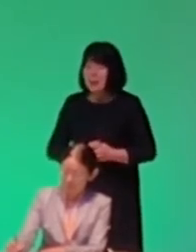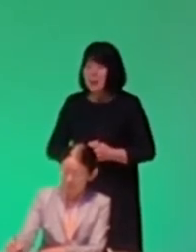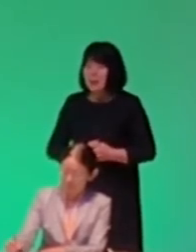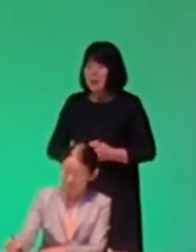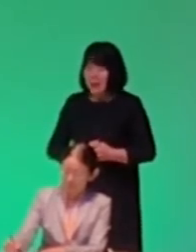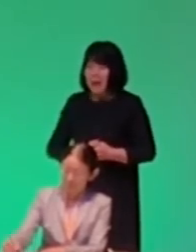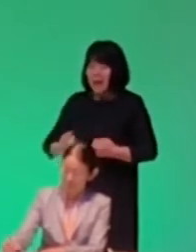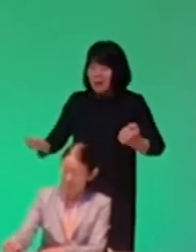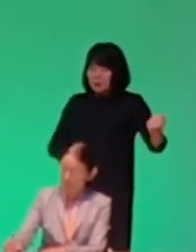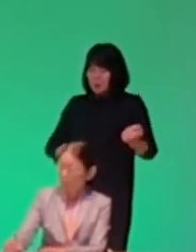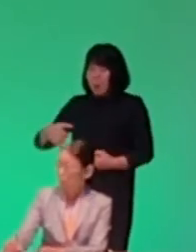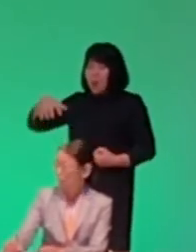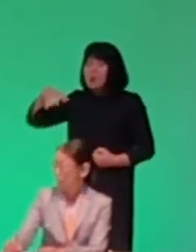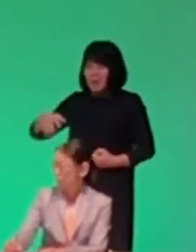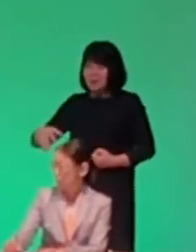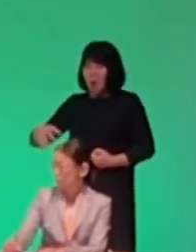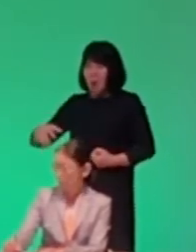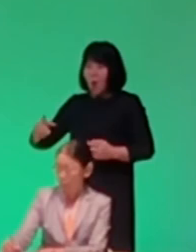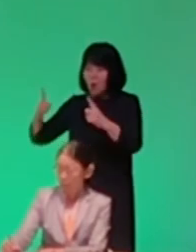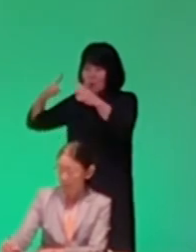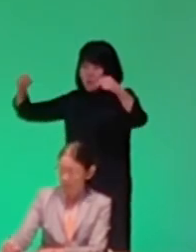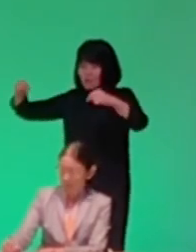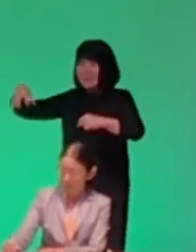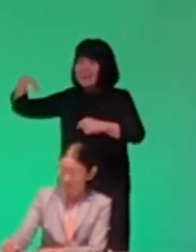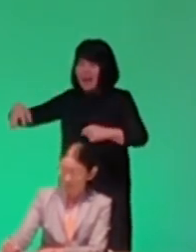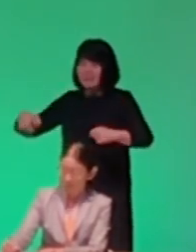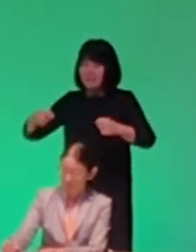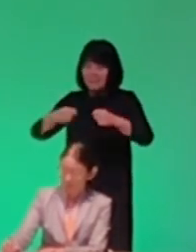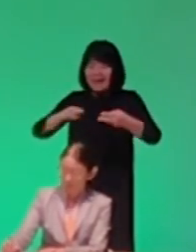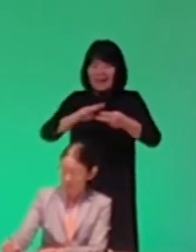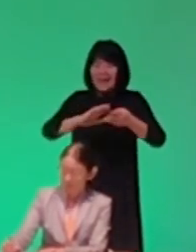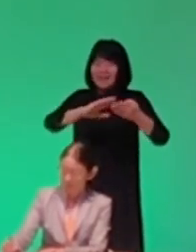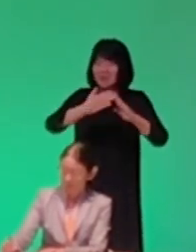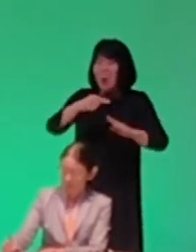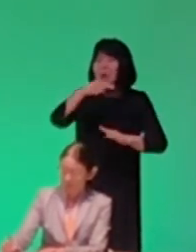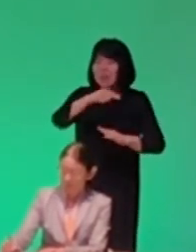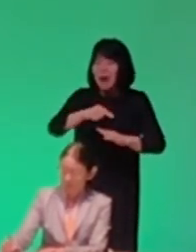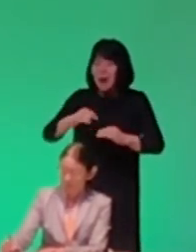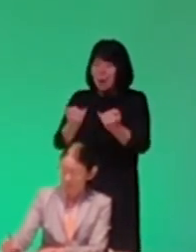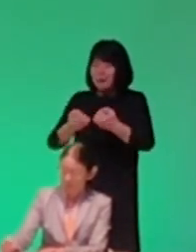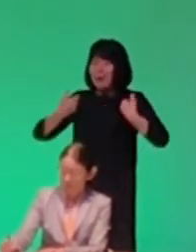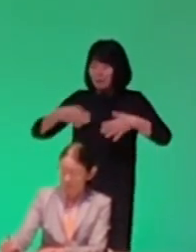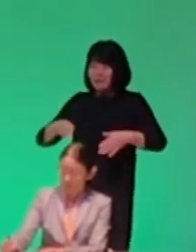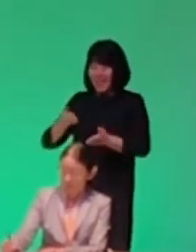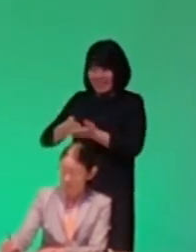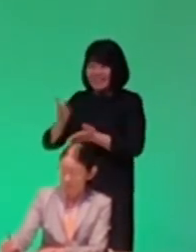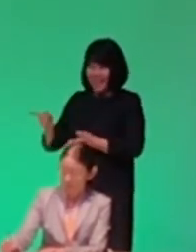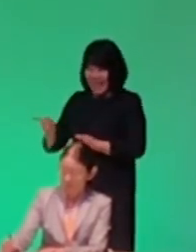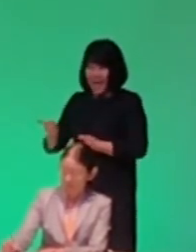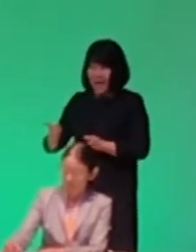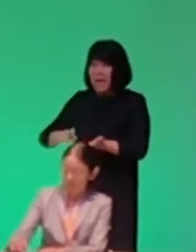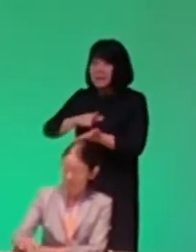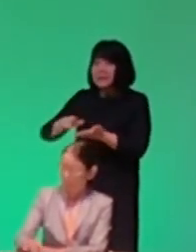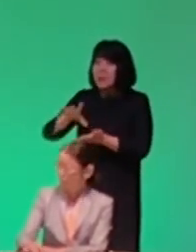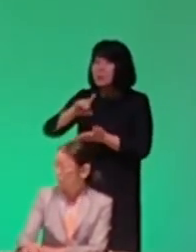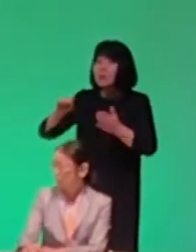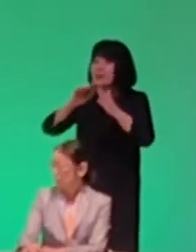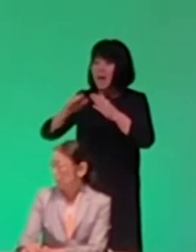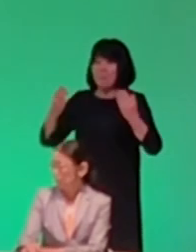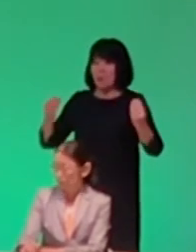国技館か永田町かっていうのを改善したいと思っていて、永田町に関しては、まあ、これは地方議会もそうなんですけれ